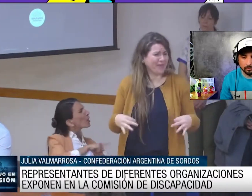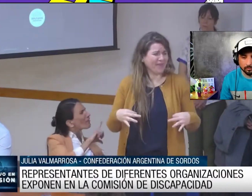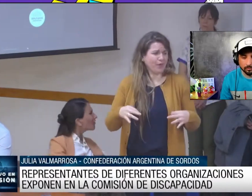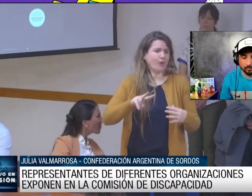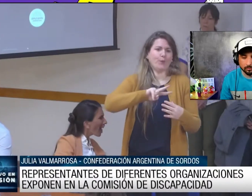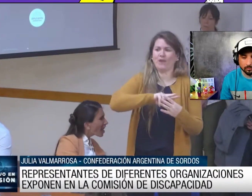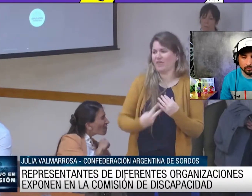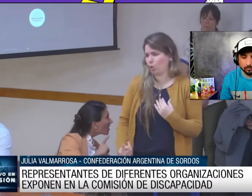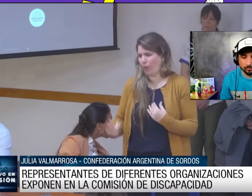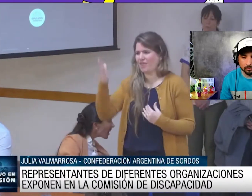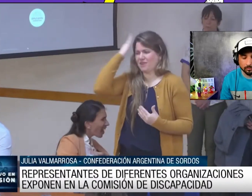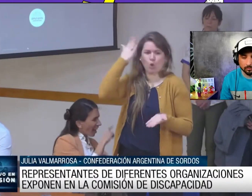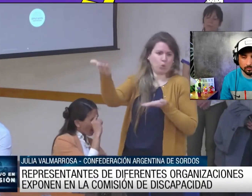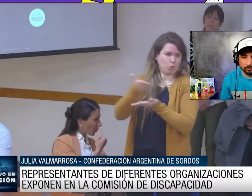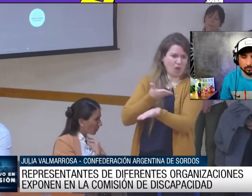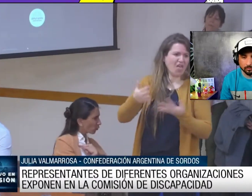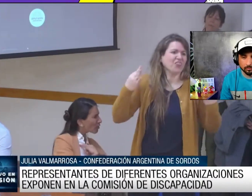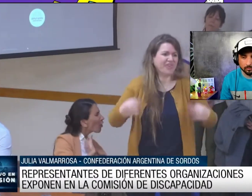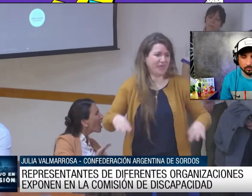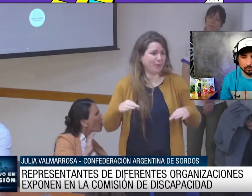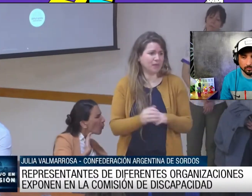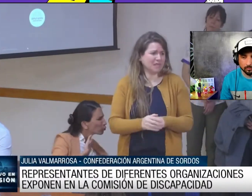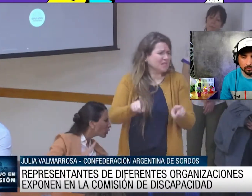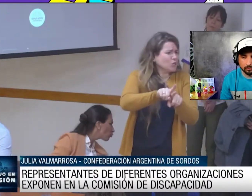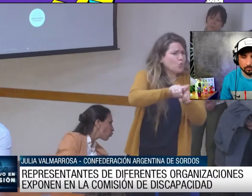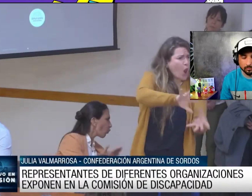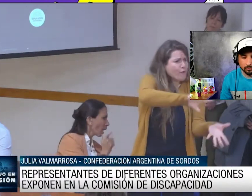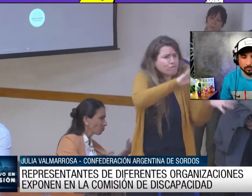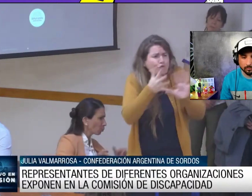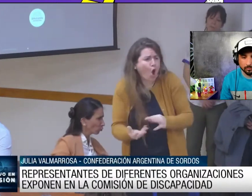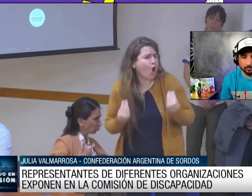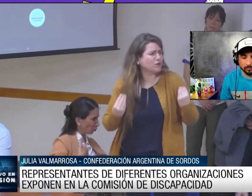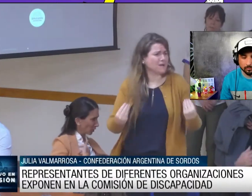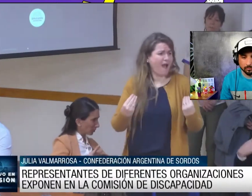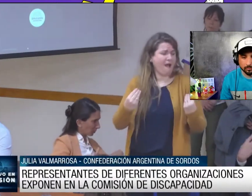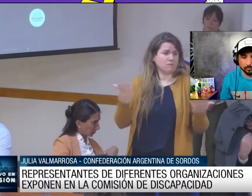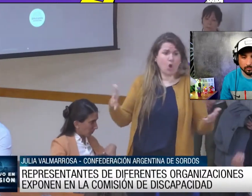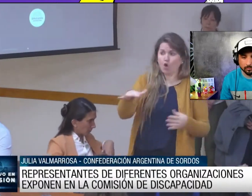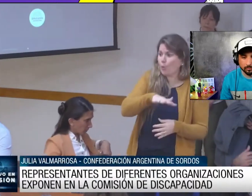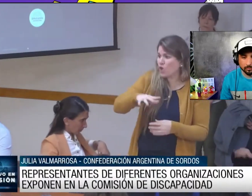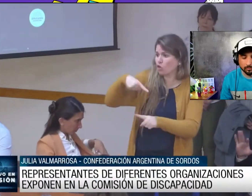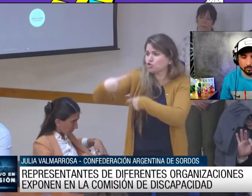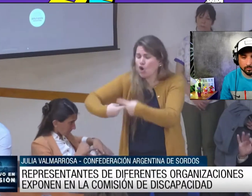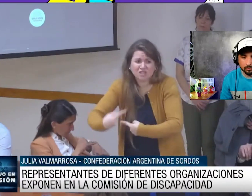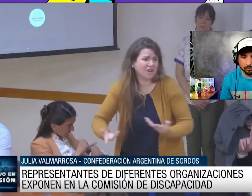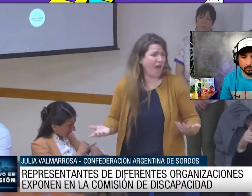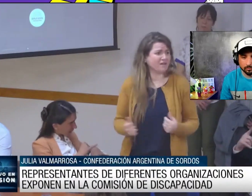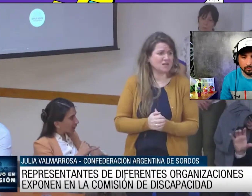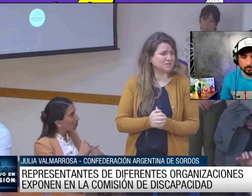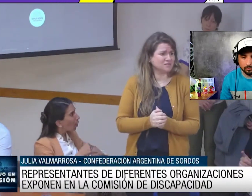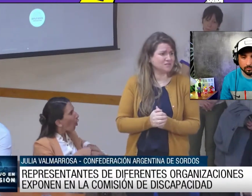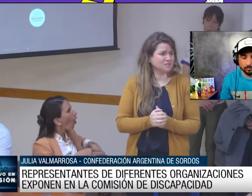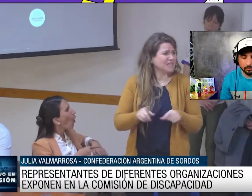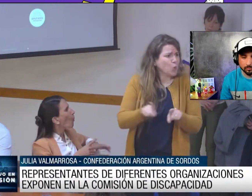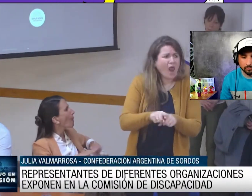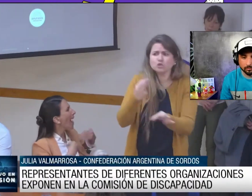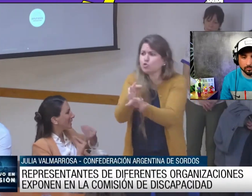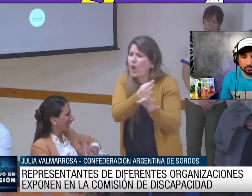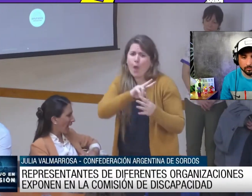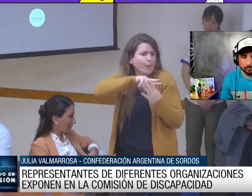¿Cómo debería ser una educación para personas sordas? Debería ser una educación bilingüe e intercultural. Así como